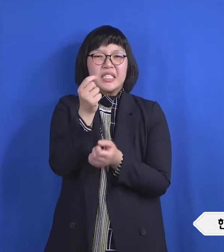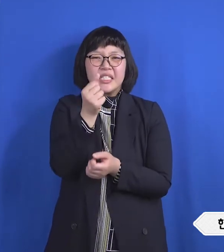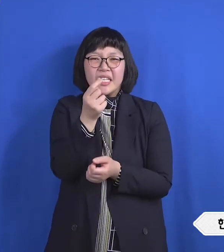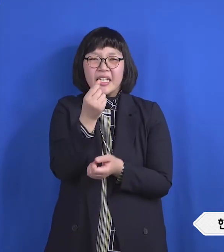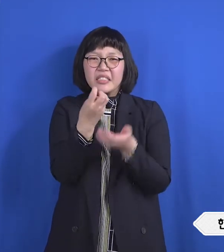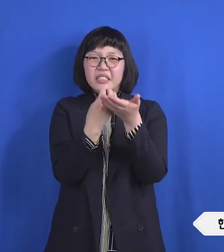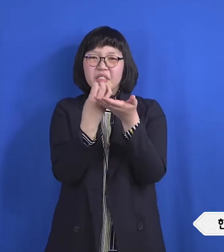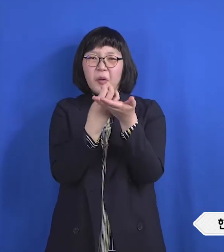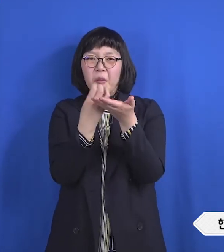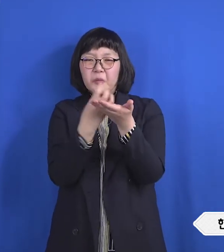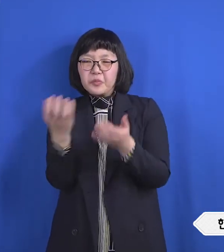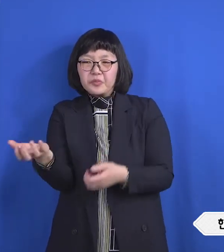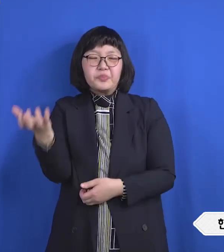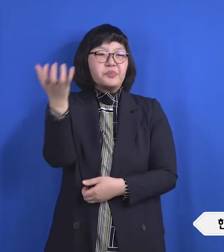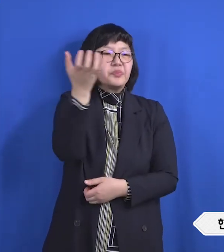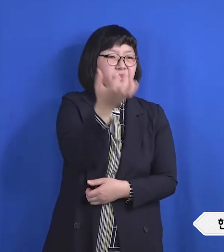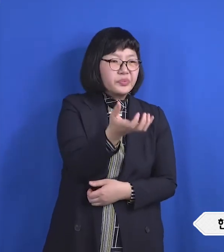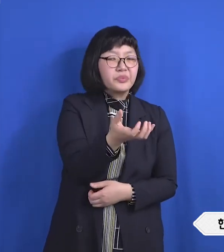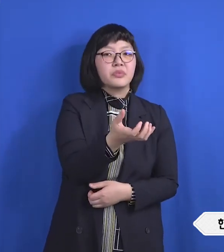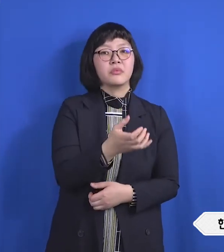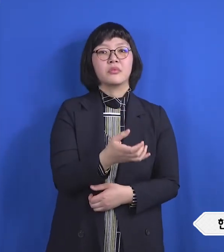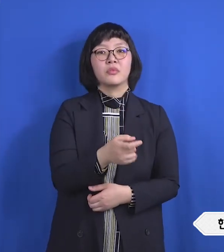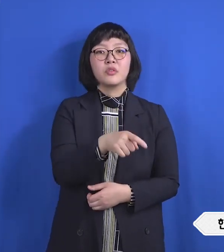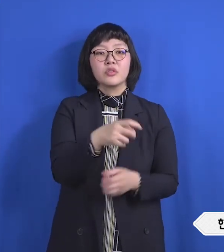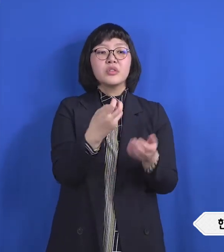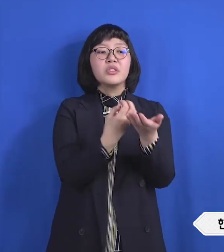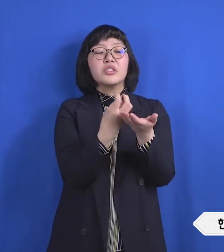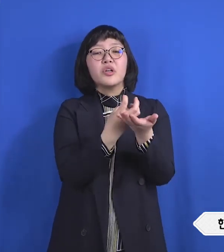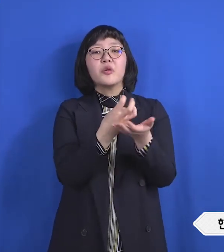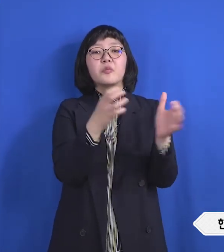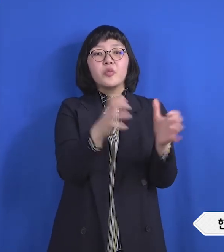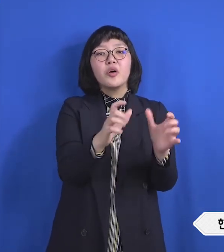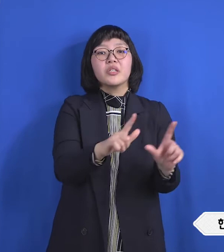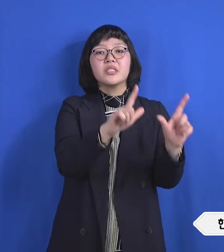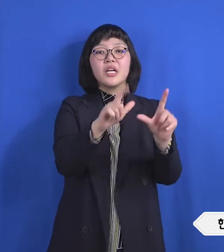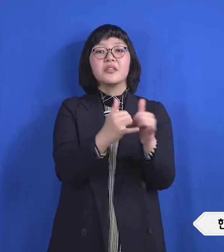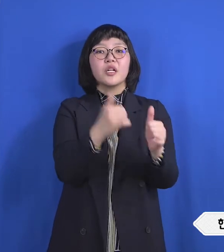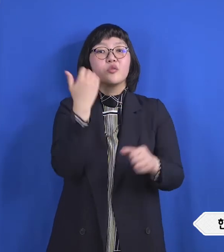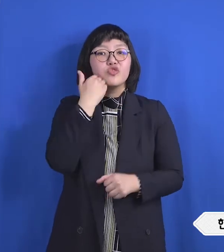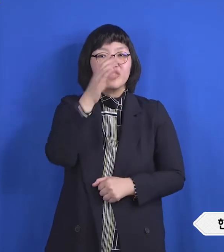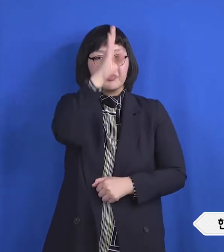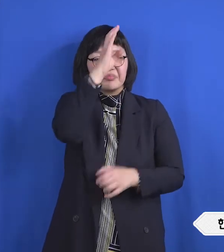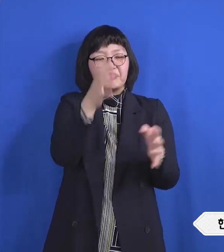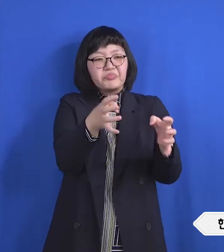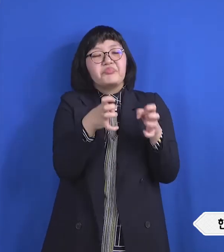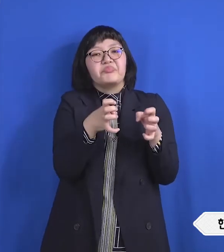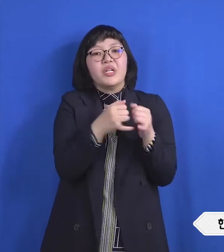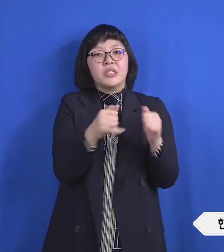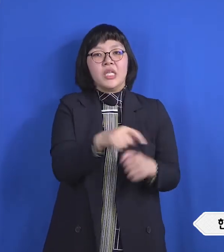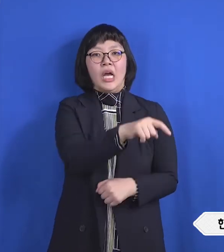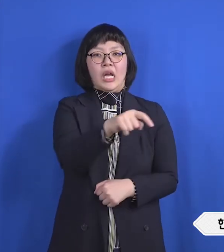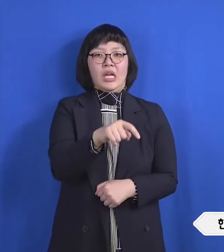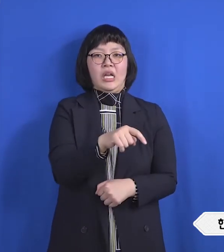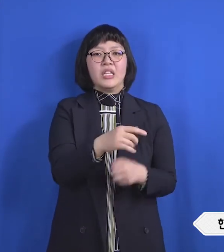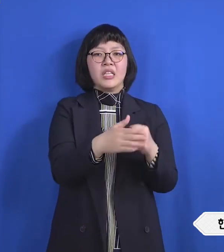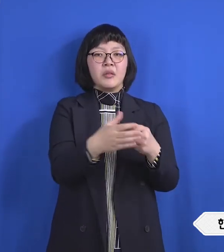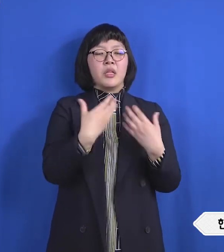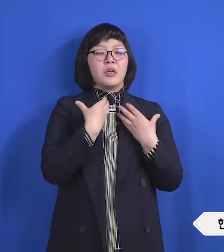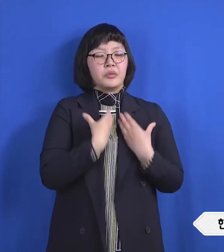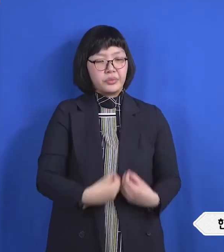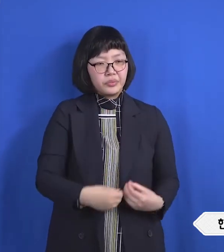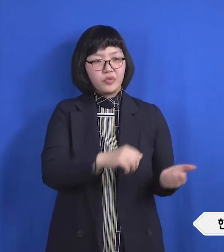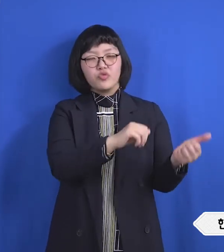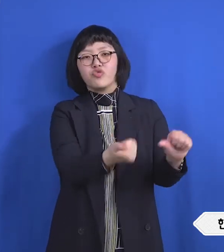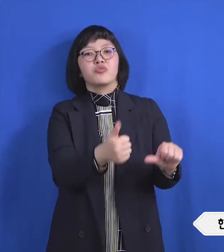갔습니다. 19세기 말에 그 몰로카이 섬은 나병 환자들이 모여 사는 절망과 죽음의